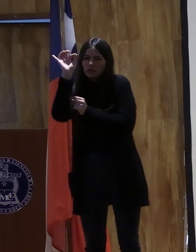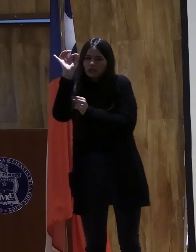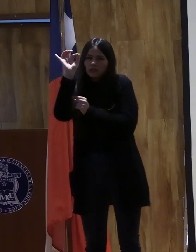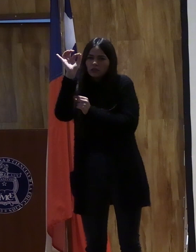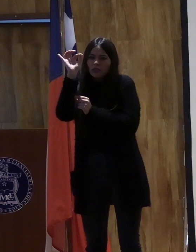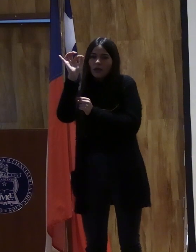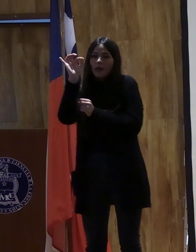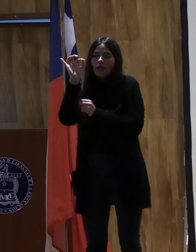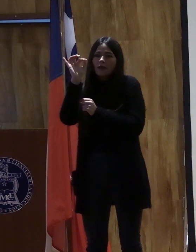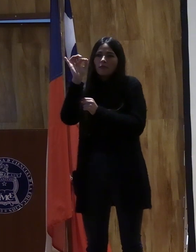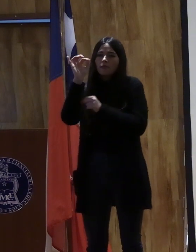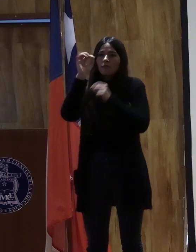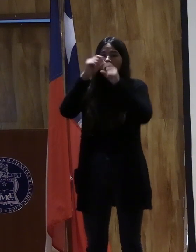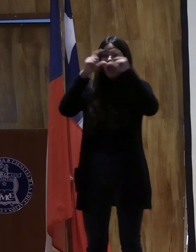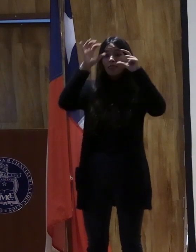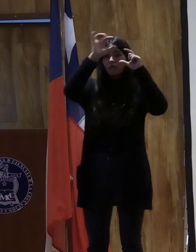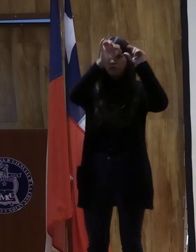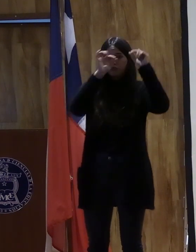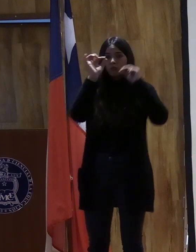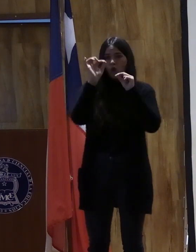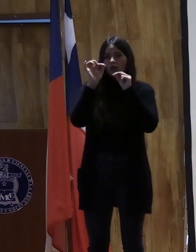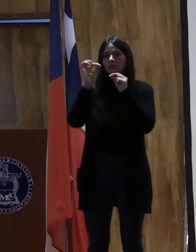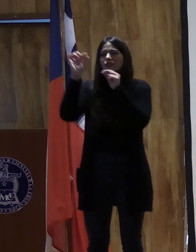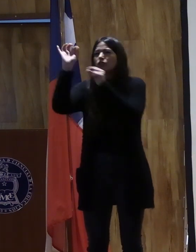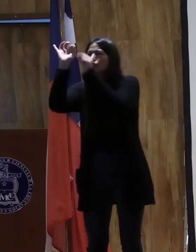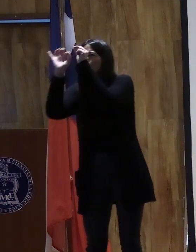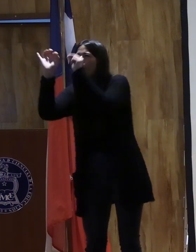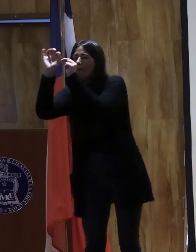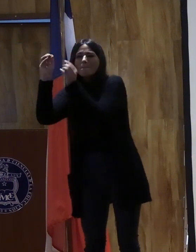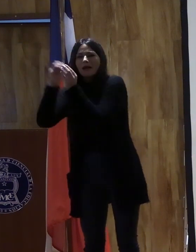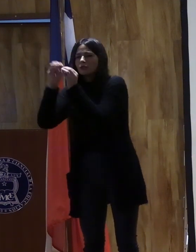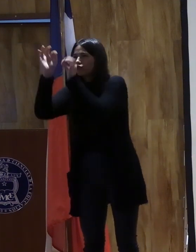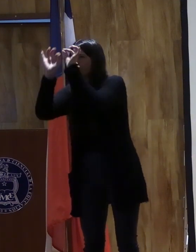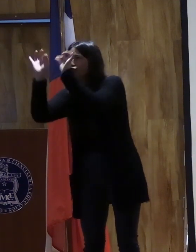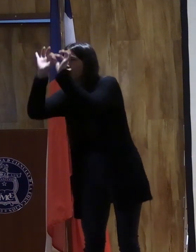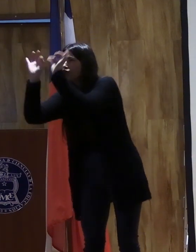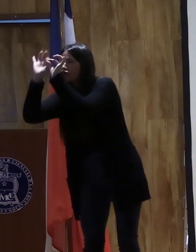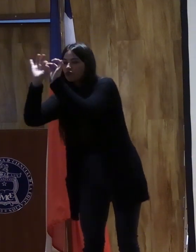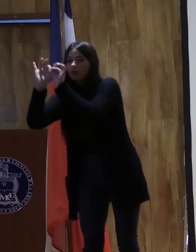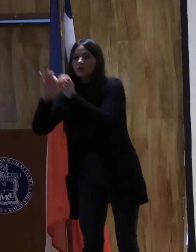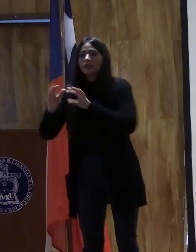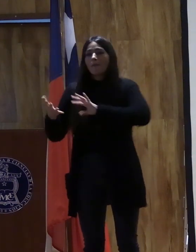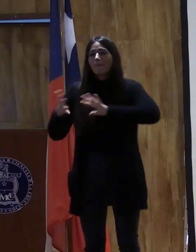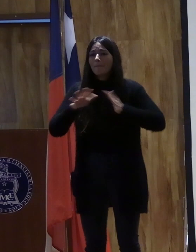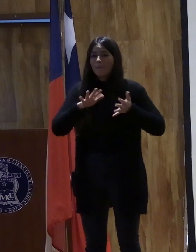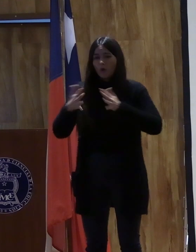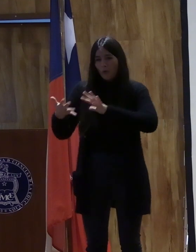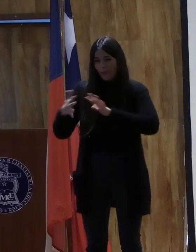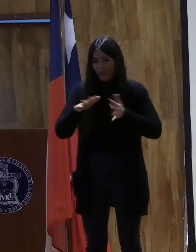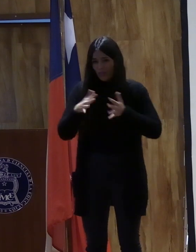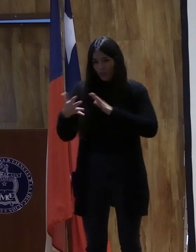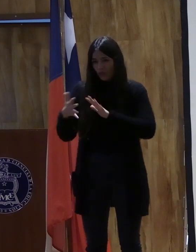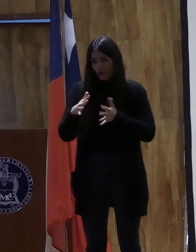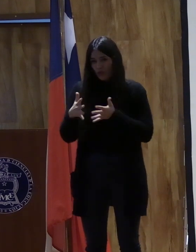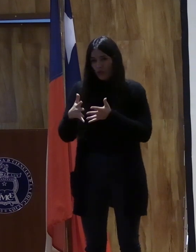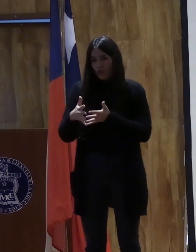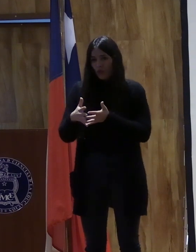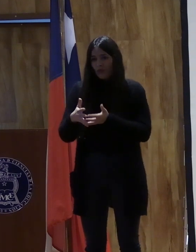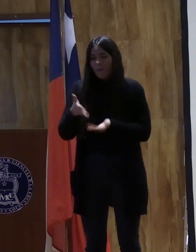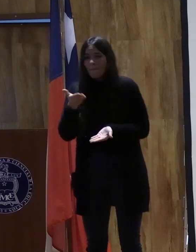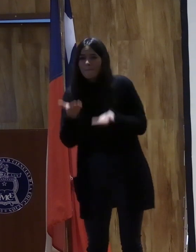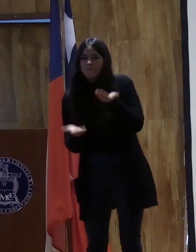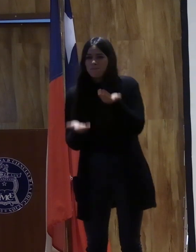mientras más chica es la estrella, más estrellas se forman. Entonces, el promedio de